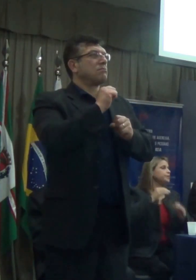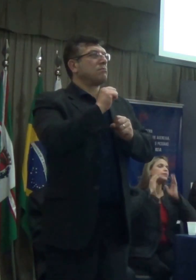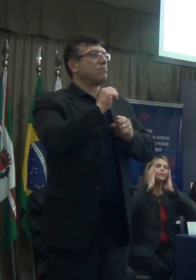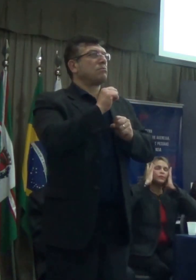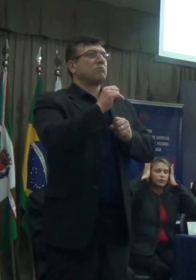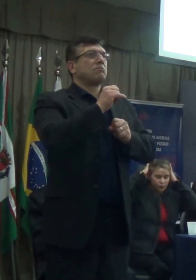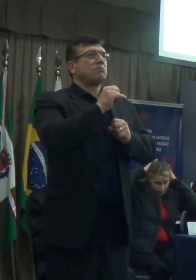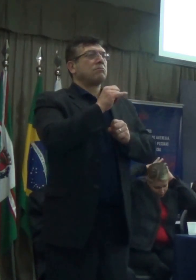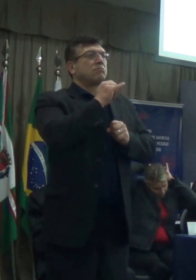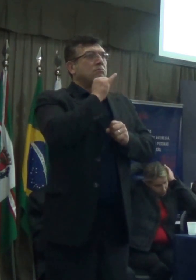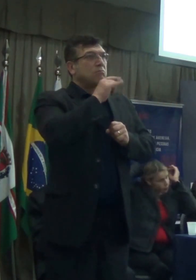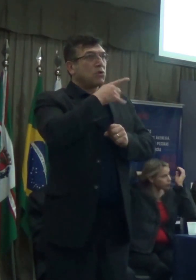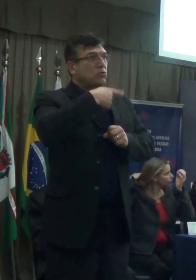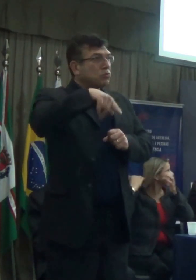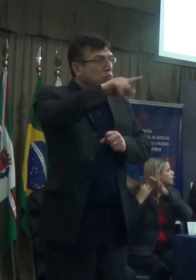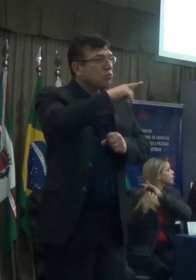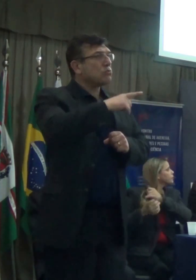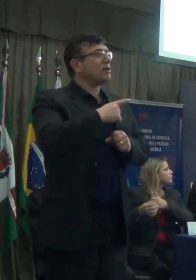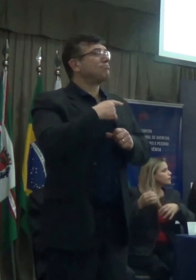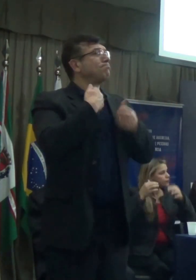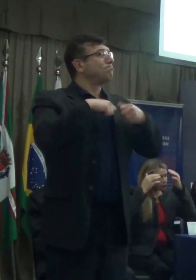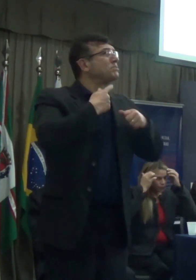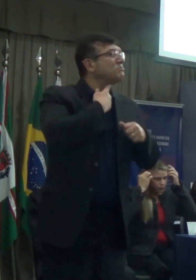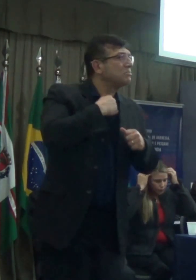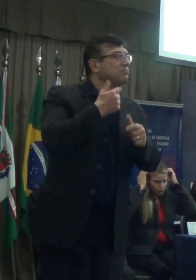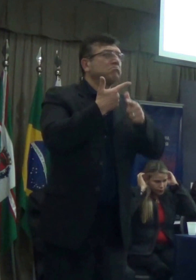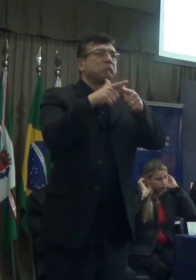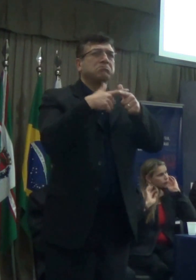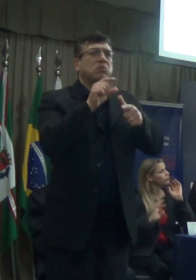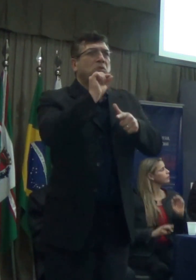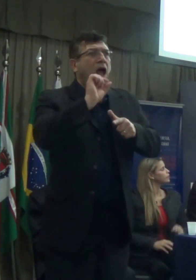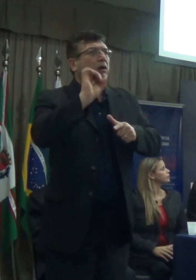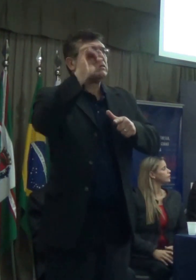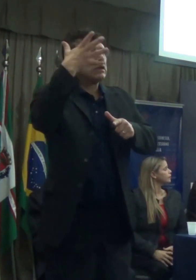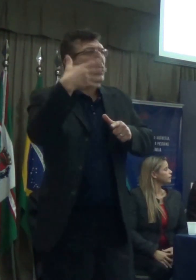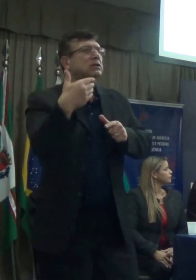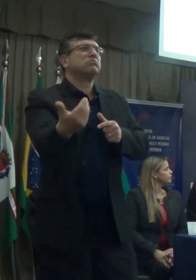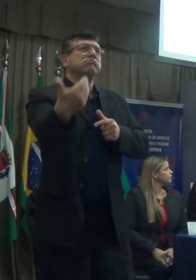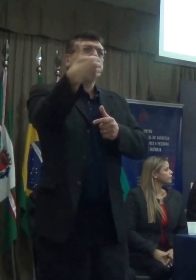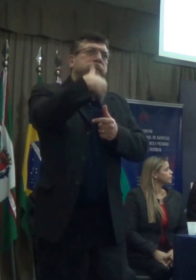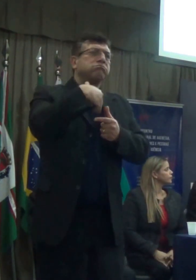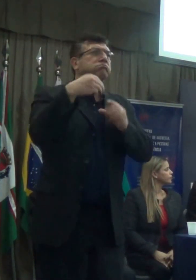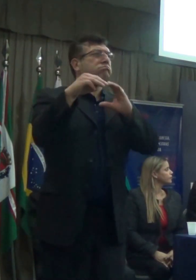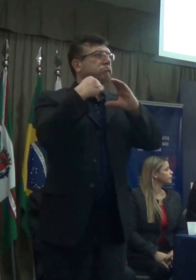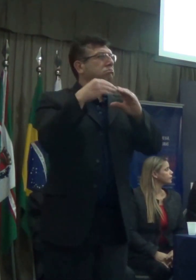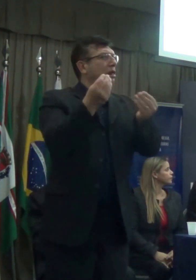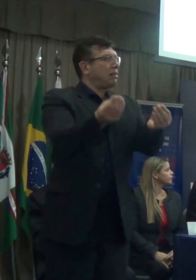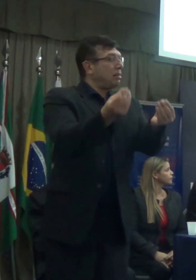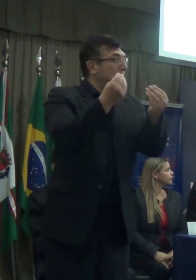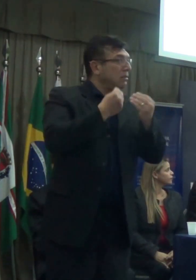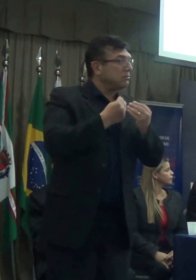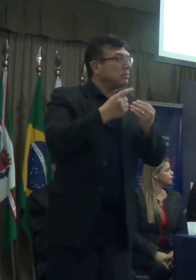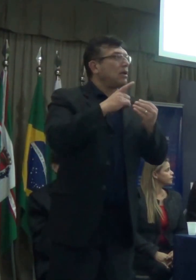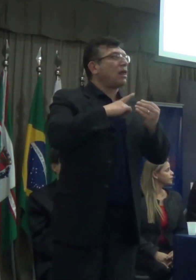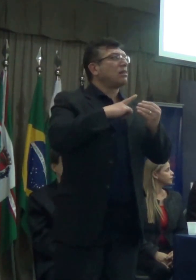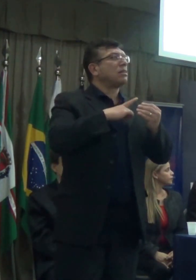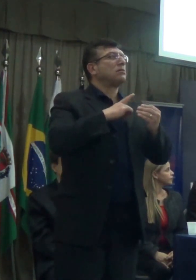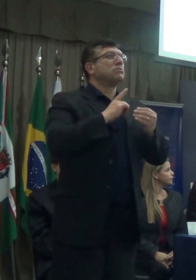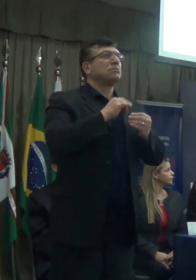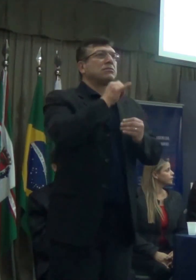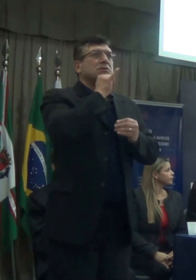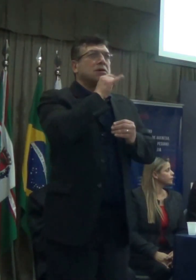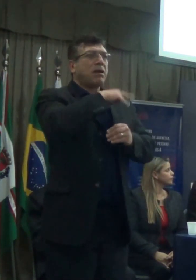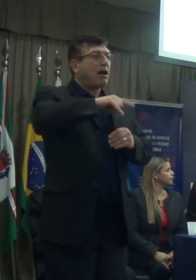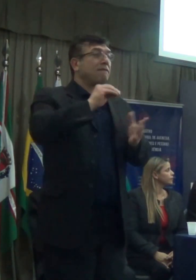o as suas reivindicações os problemas né que acontece como com os nossos direitos